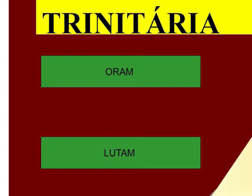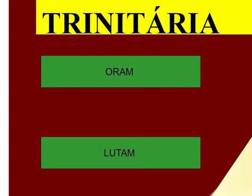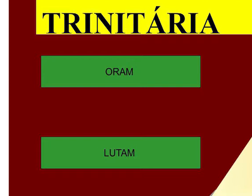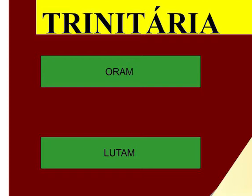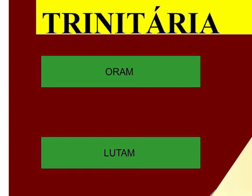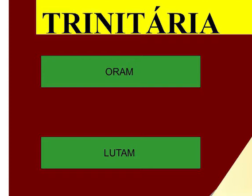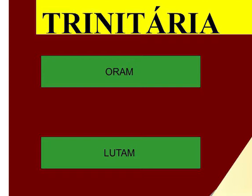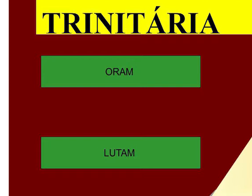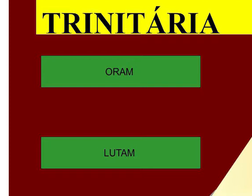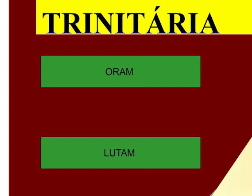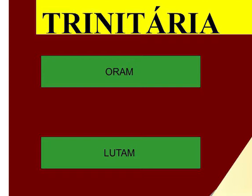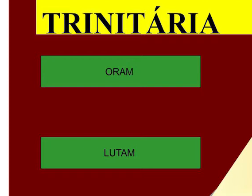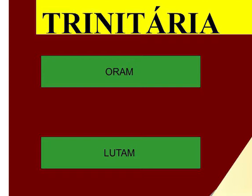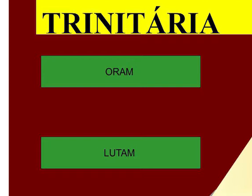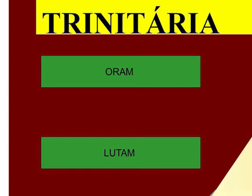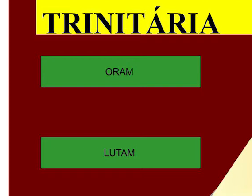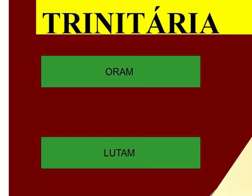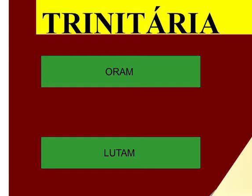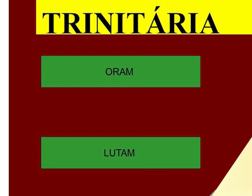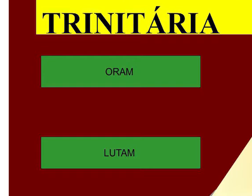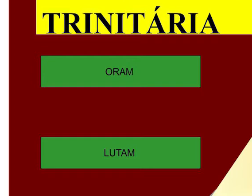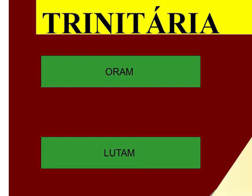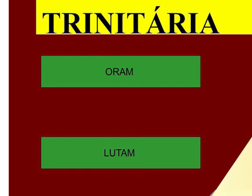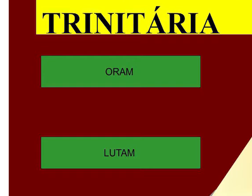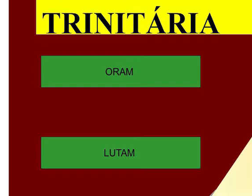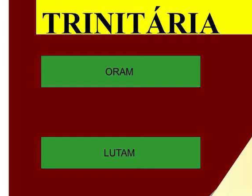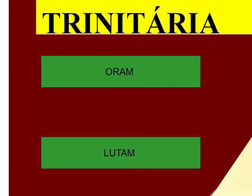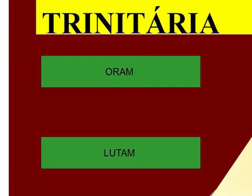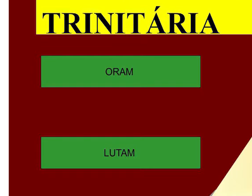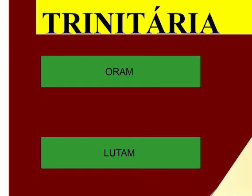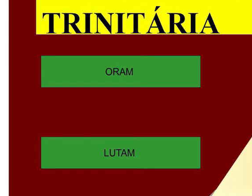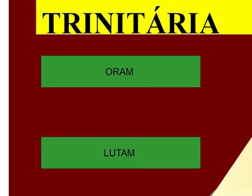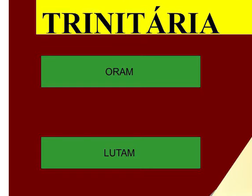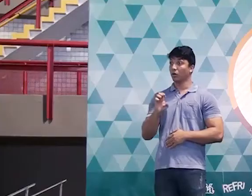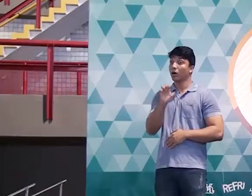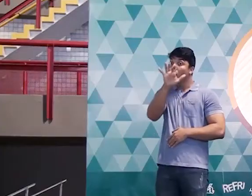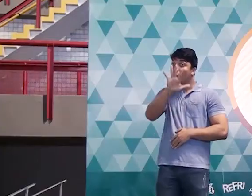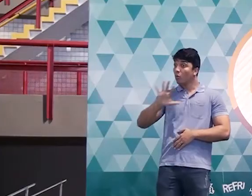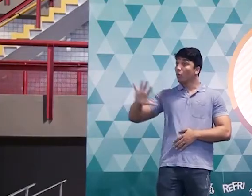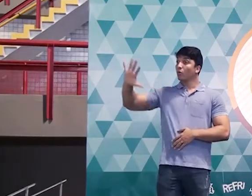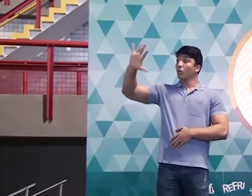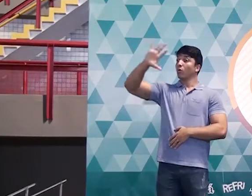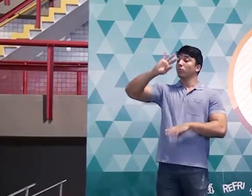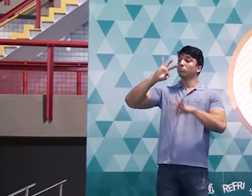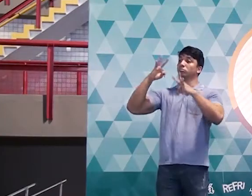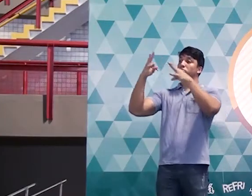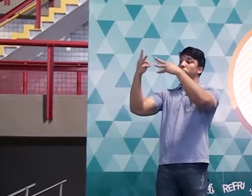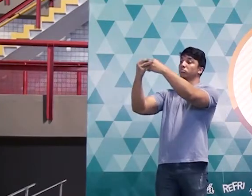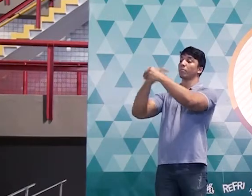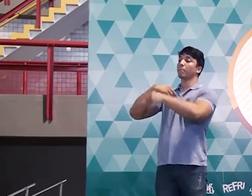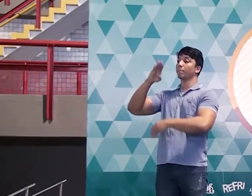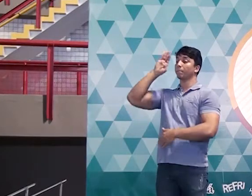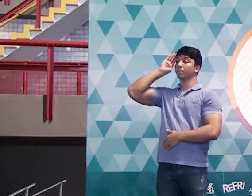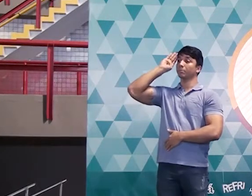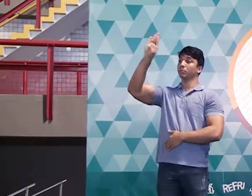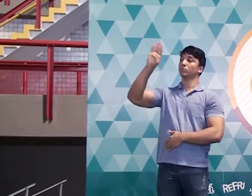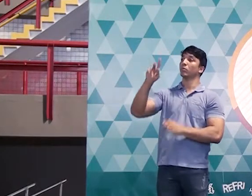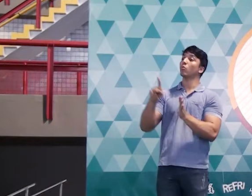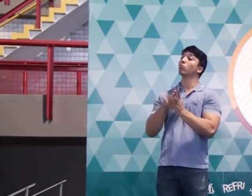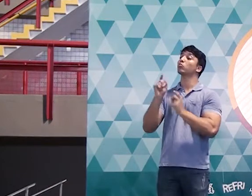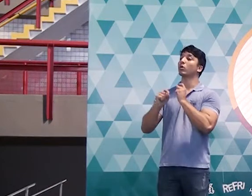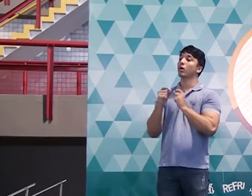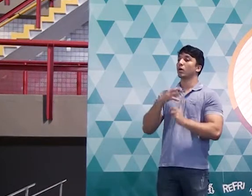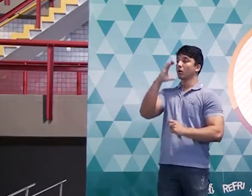igreja católica, tá? A Europa se tornou cristã e predominantemente